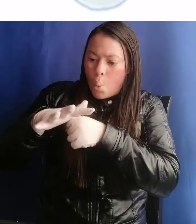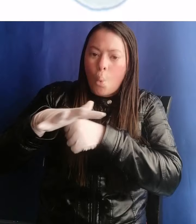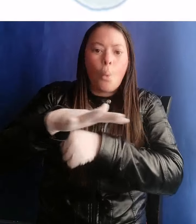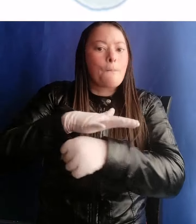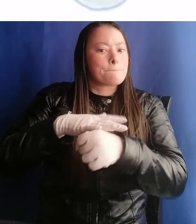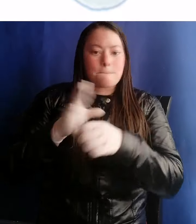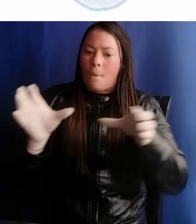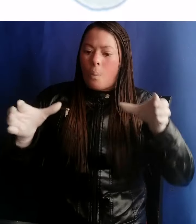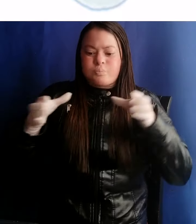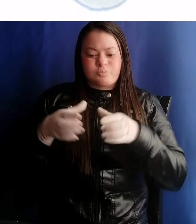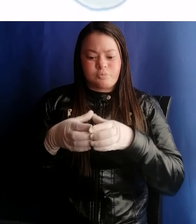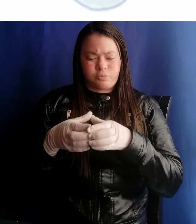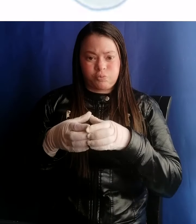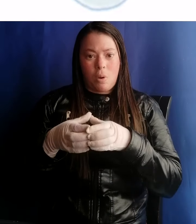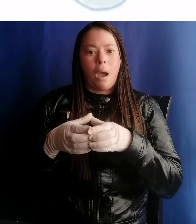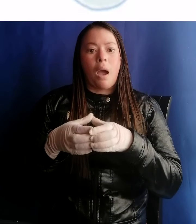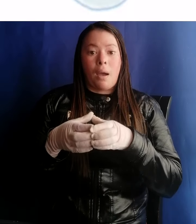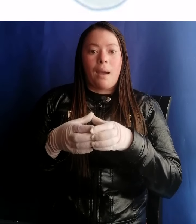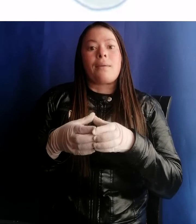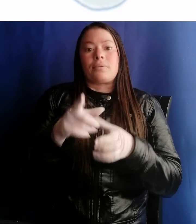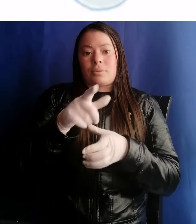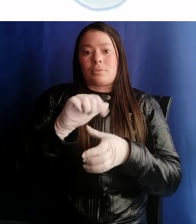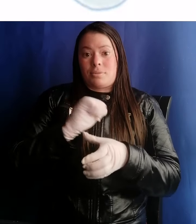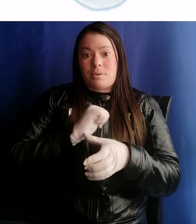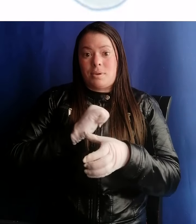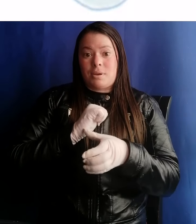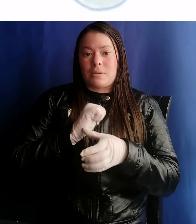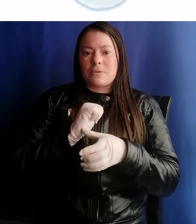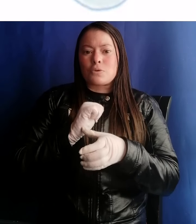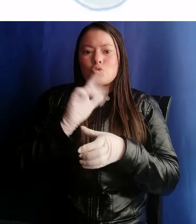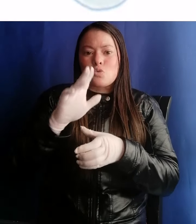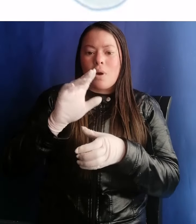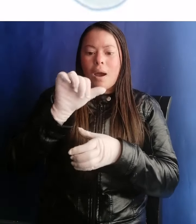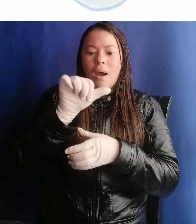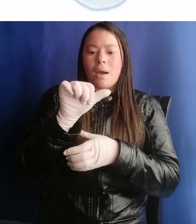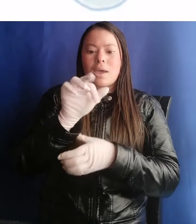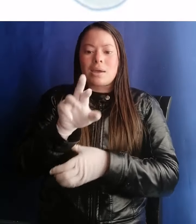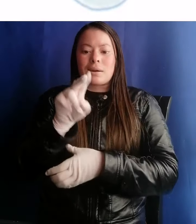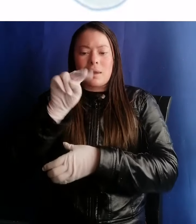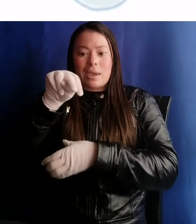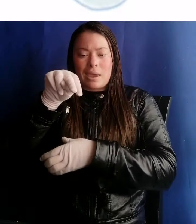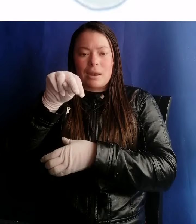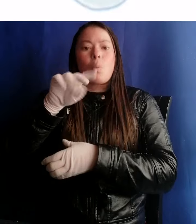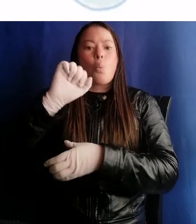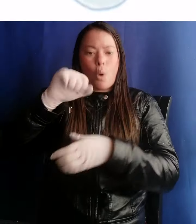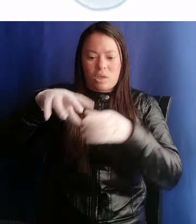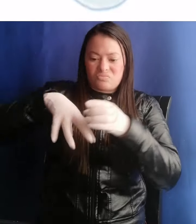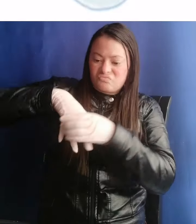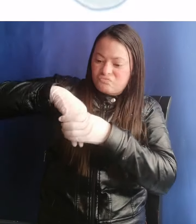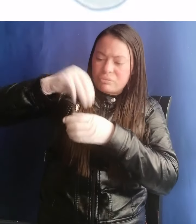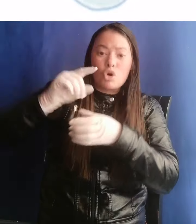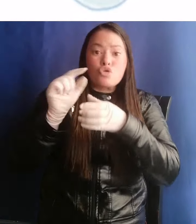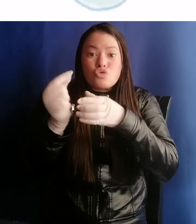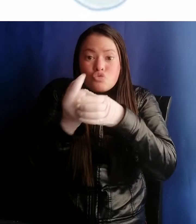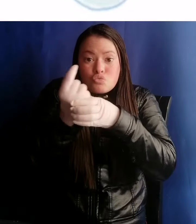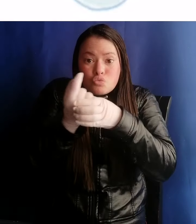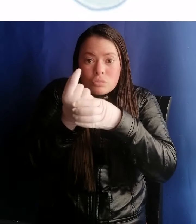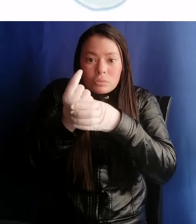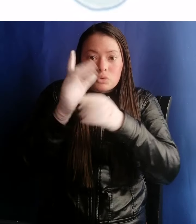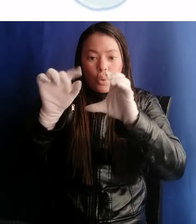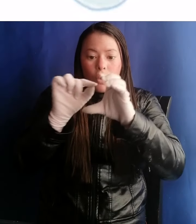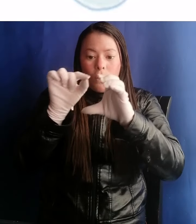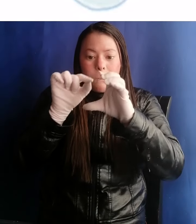enumerar aquí, el ADN del núcleo no puede pasar directamente al citoplasma. Pero los fragmentos de ADN transcritos en forma